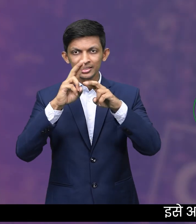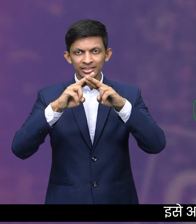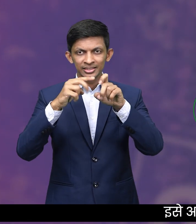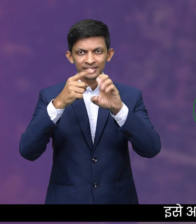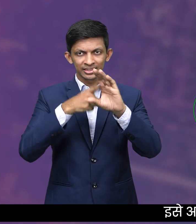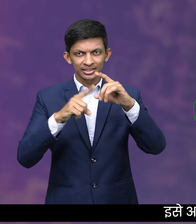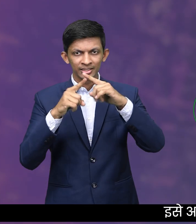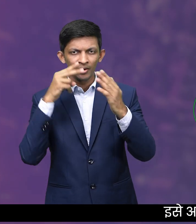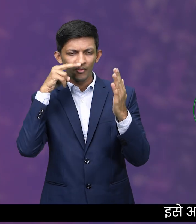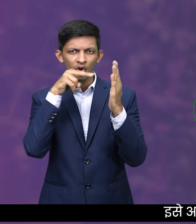है।